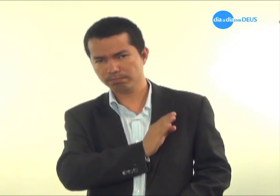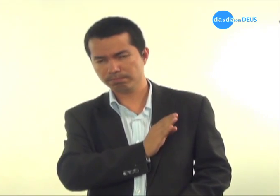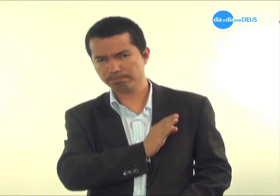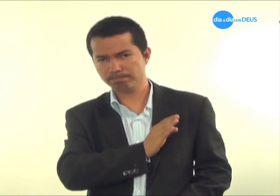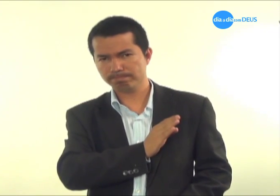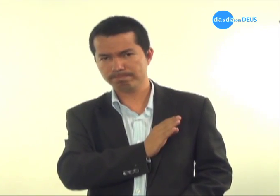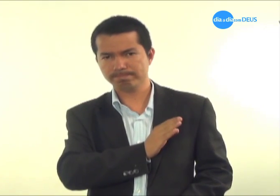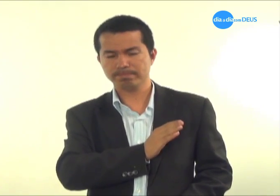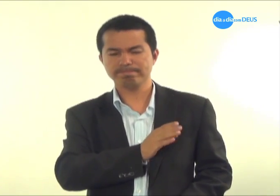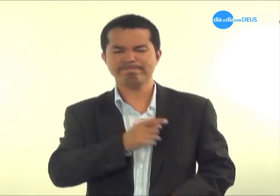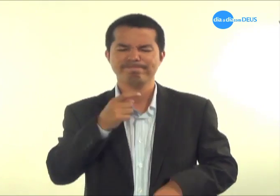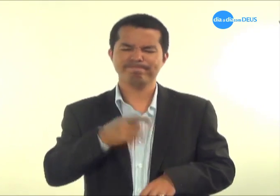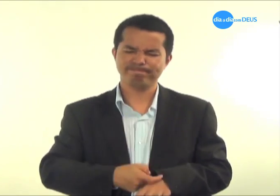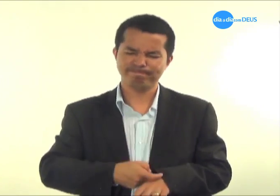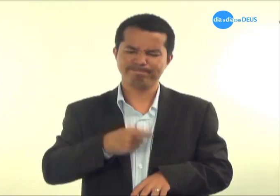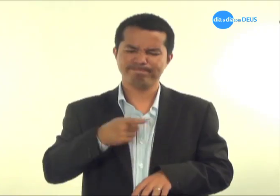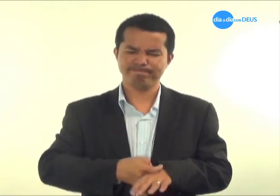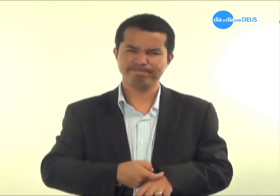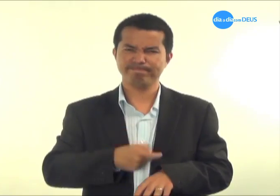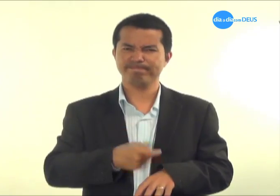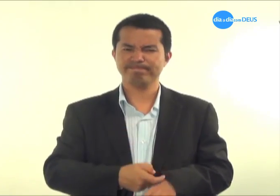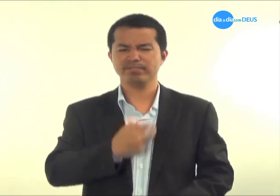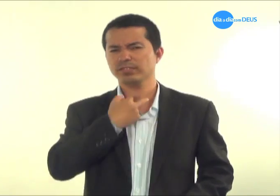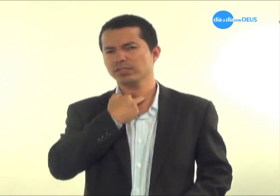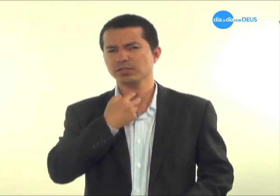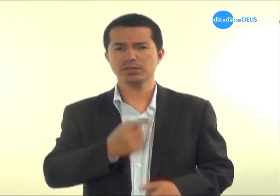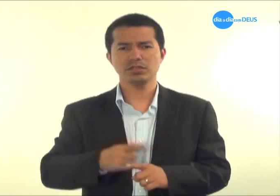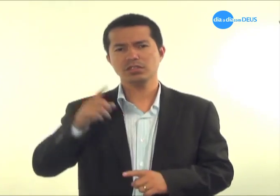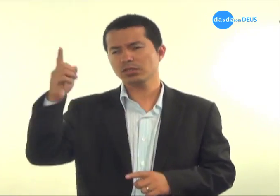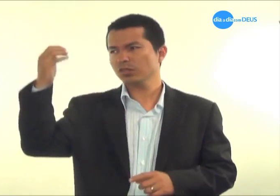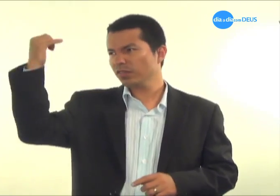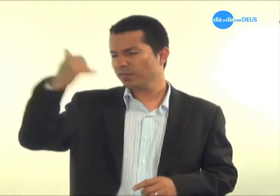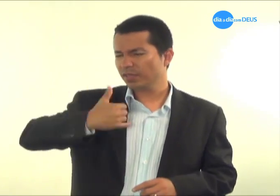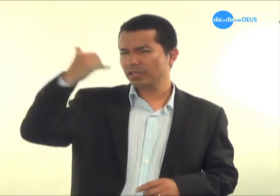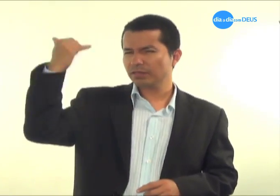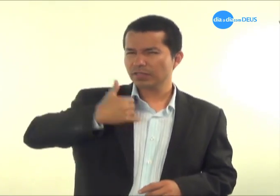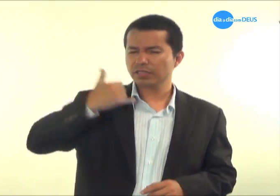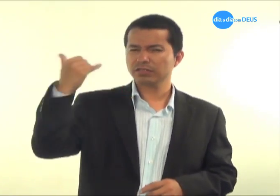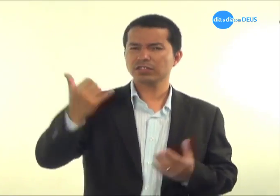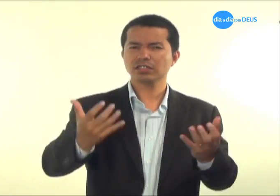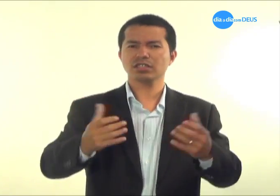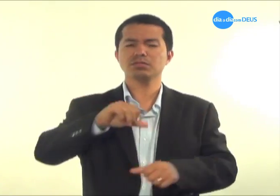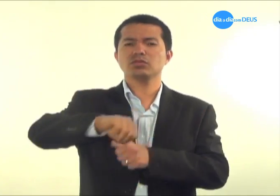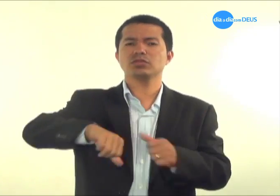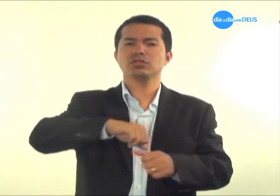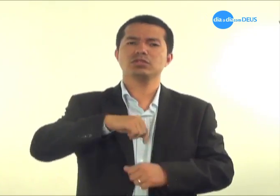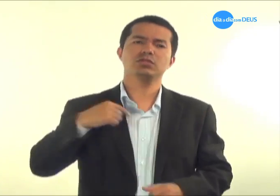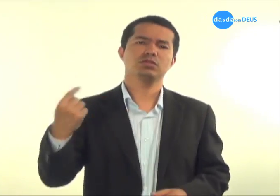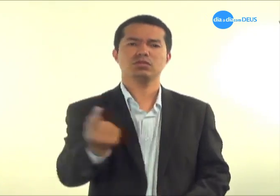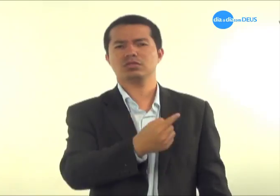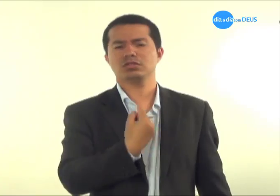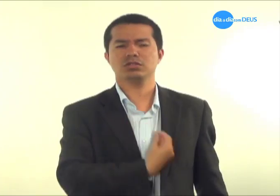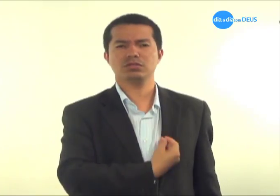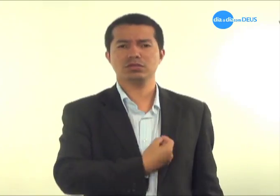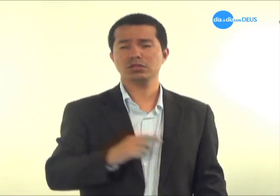coração. E Deus vai falando conosco. E Deus vai tocando a nossa vida. E Deus vai dizendo: eu